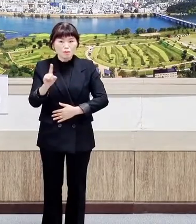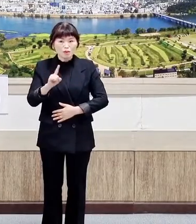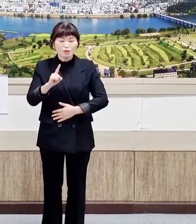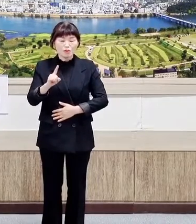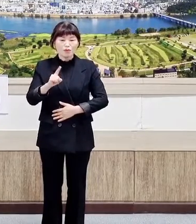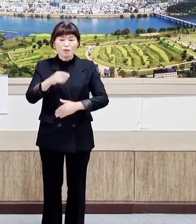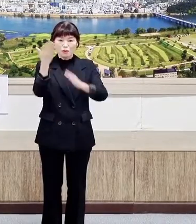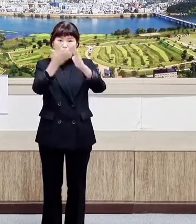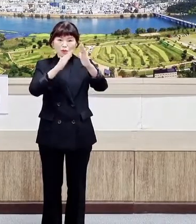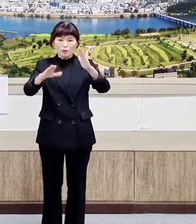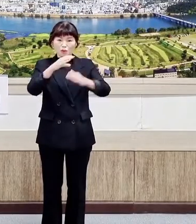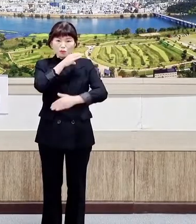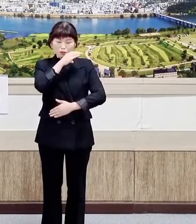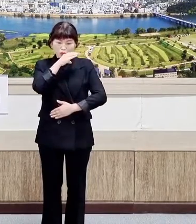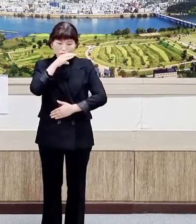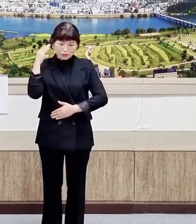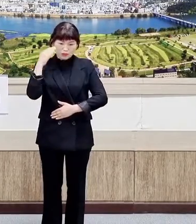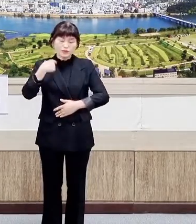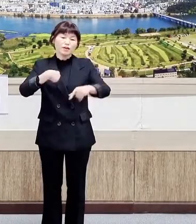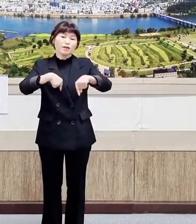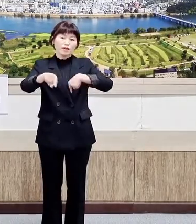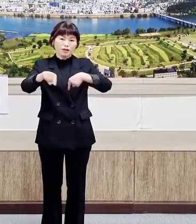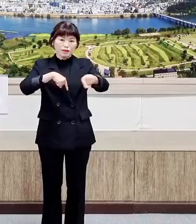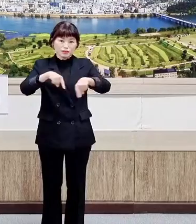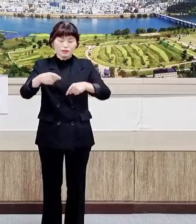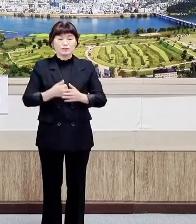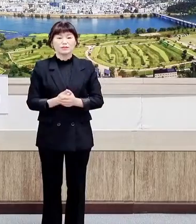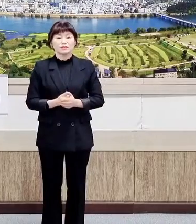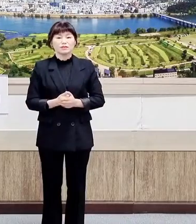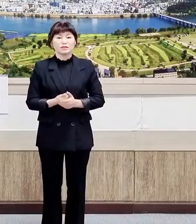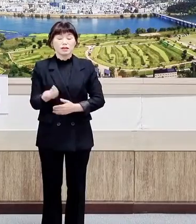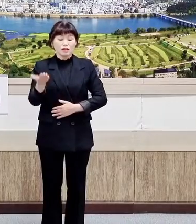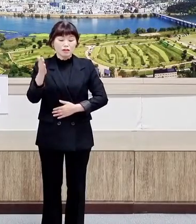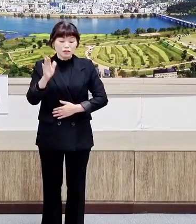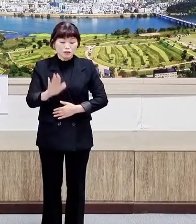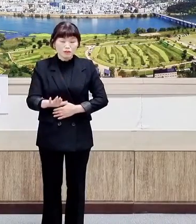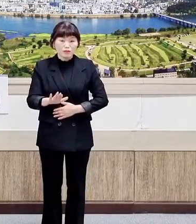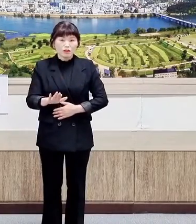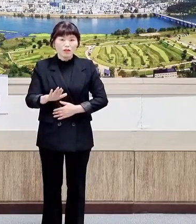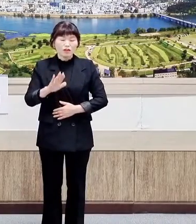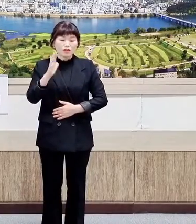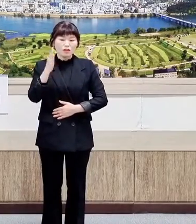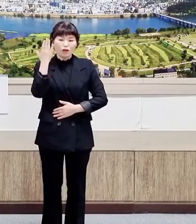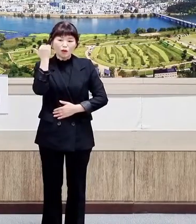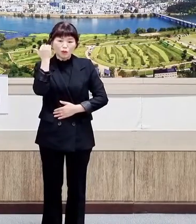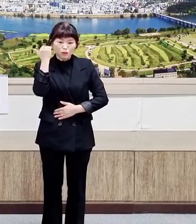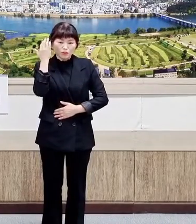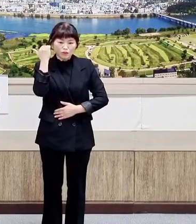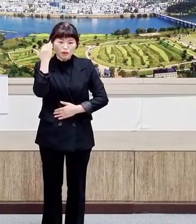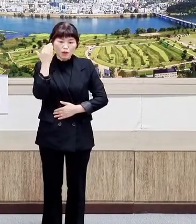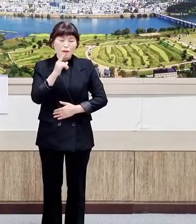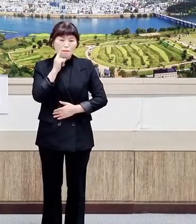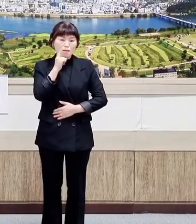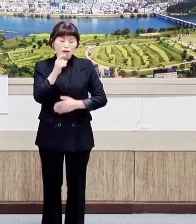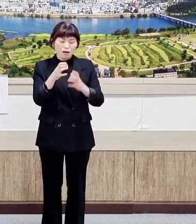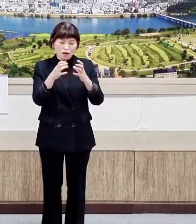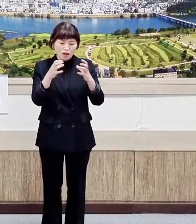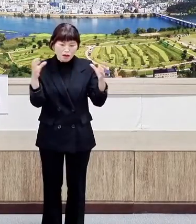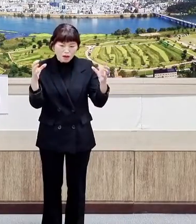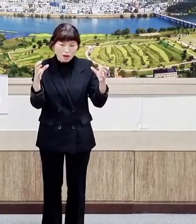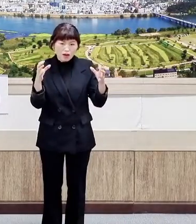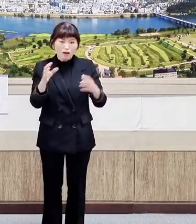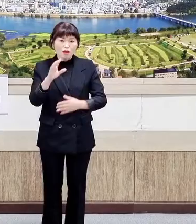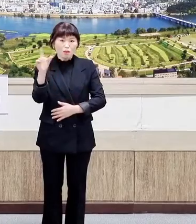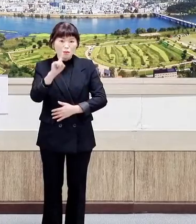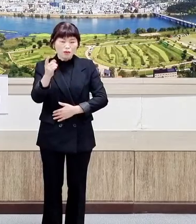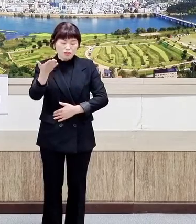매진하고 있습니다. 그러나 최근 불거진 과거 우리 양평공흥지구 개발 특혜 의혹에